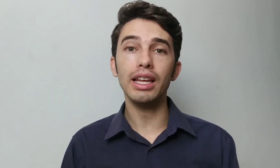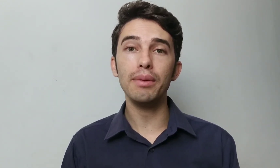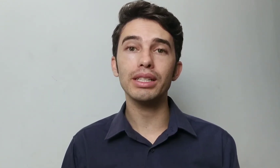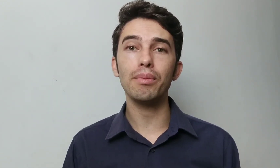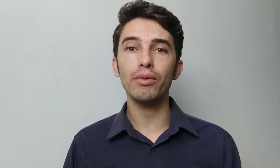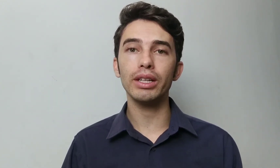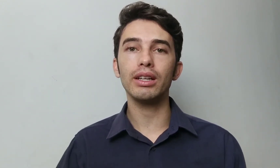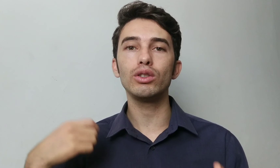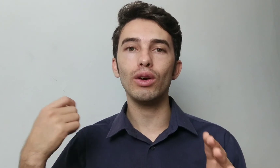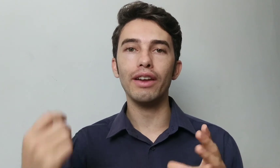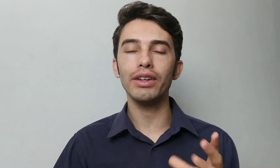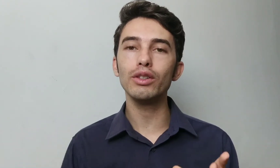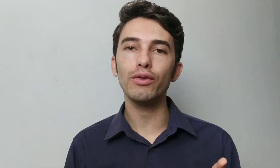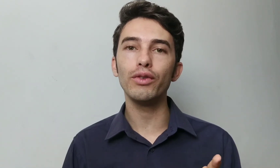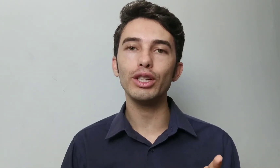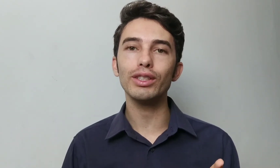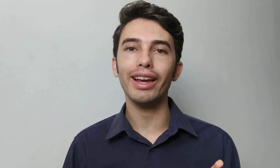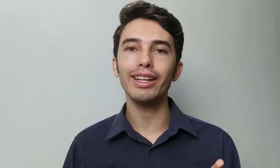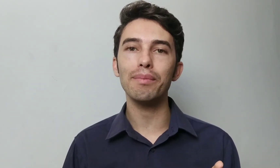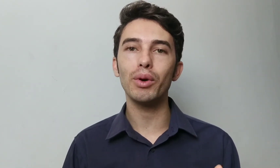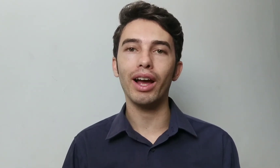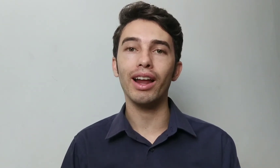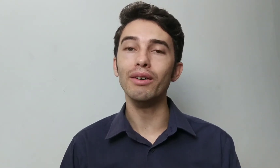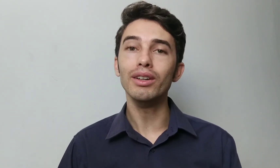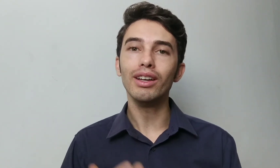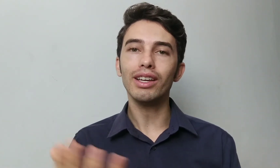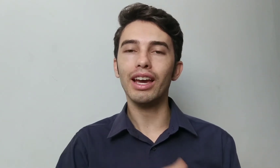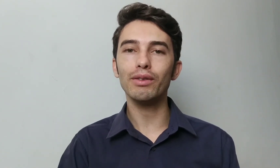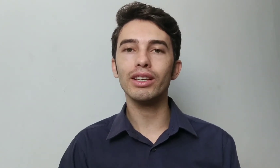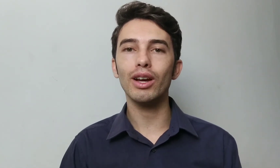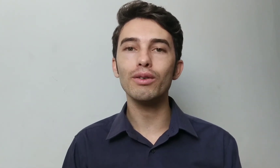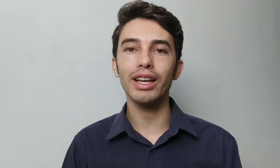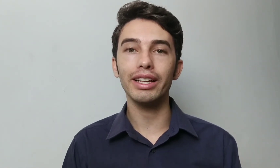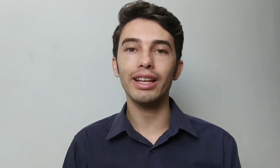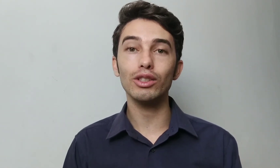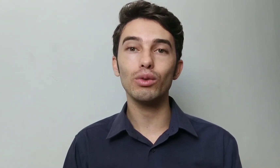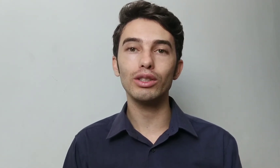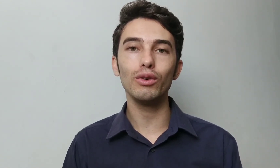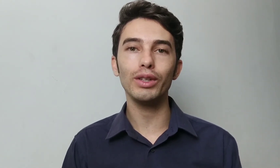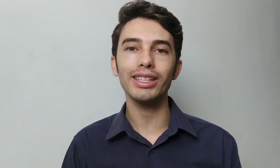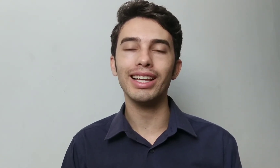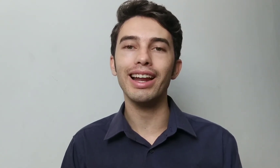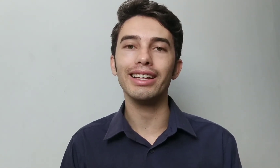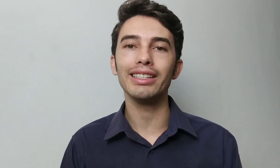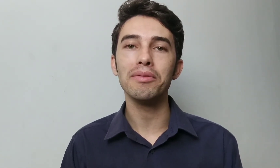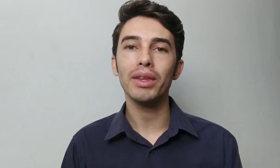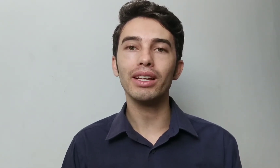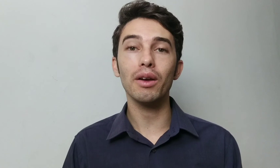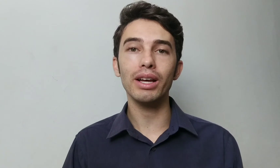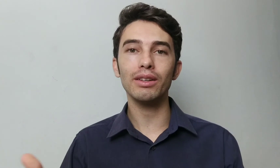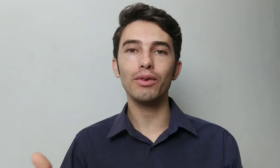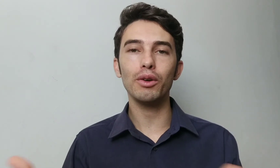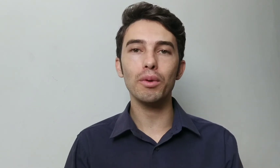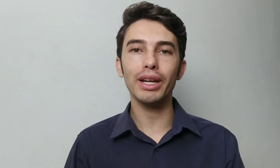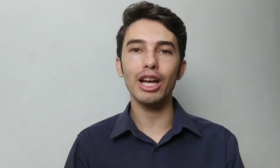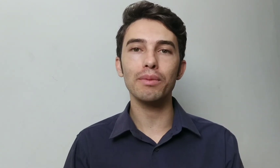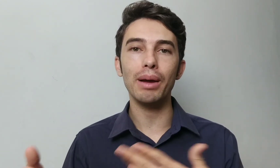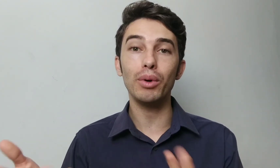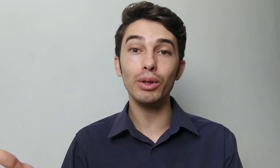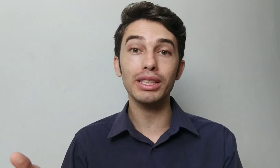Libras, aproveita que eu estou gravando os vídeos ainda para o canal, que aí você já consegue ter as suas dúvidas sanadas. Então essa foi uma homenagem para Brooks, que